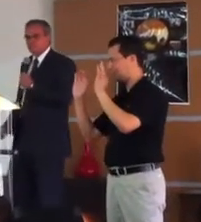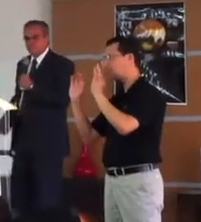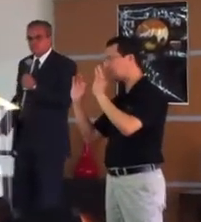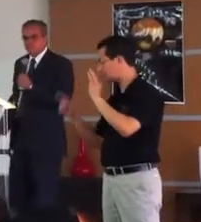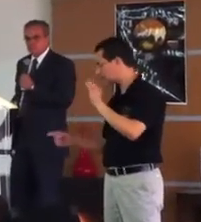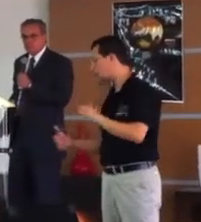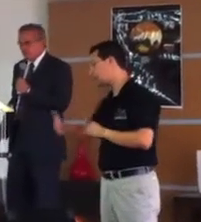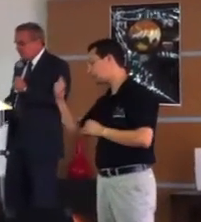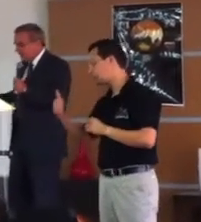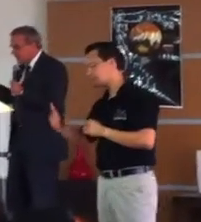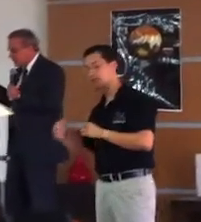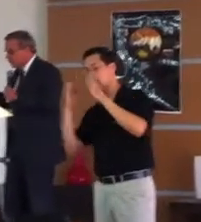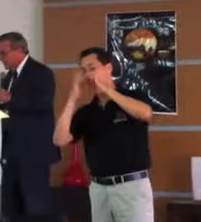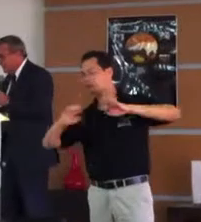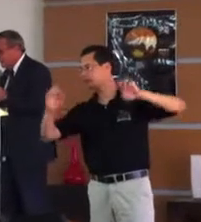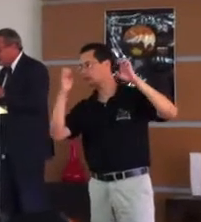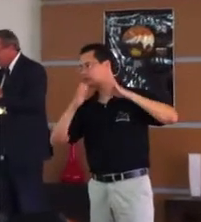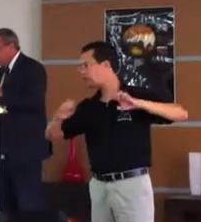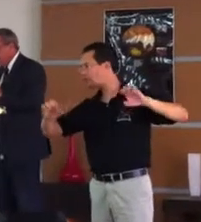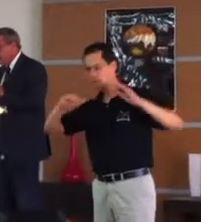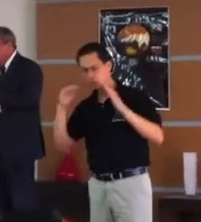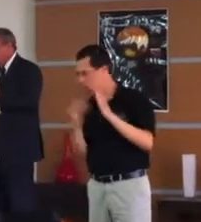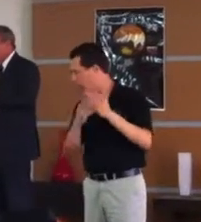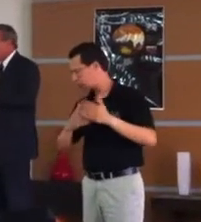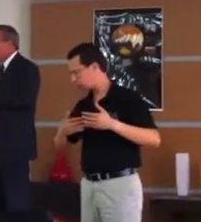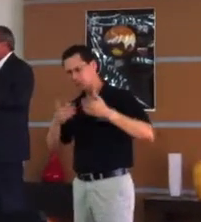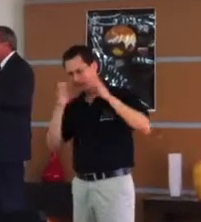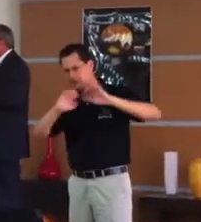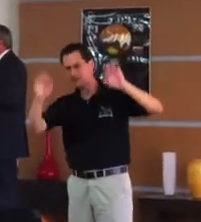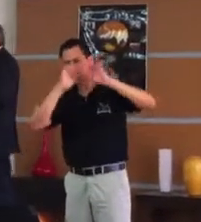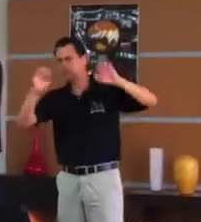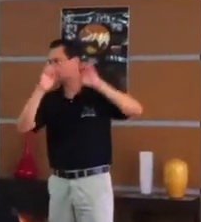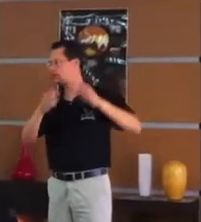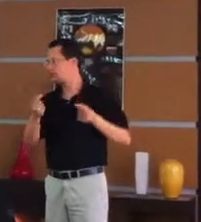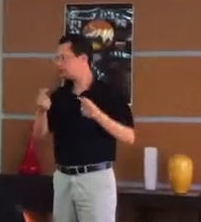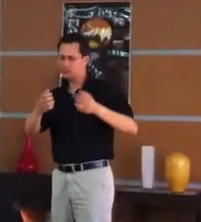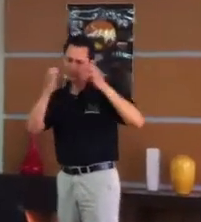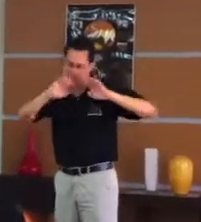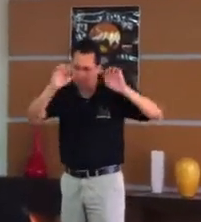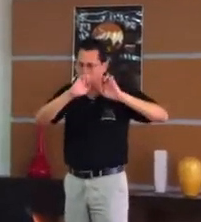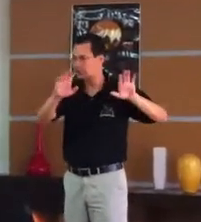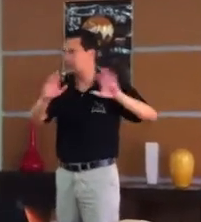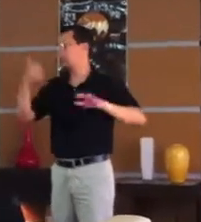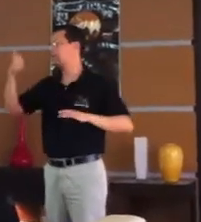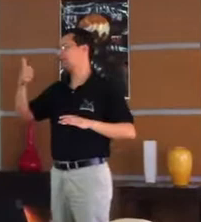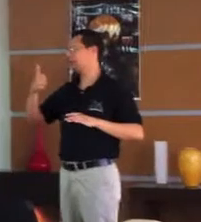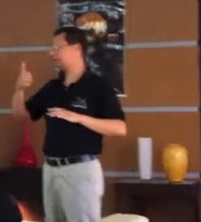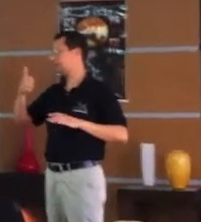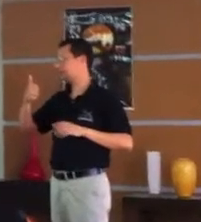tudo para se tornarem missionários seus. E olha que